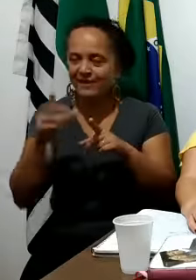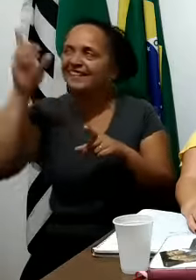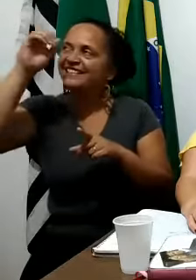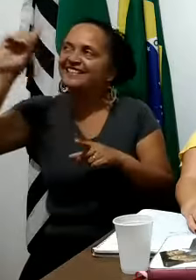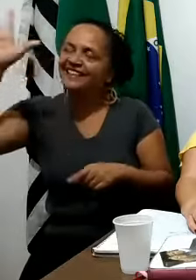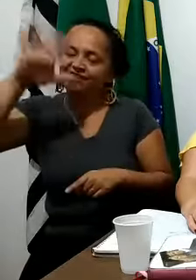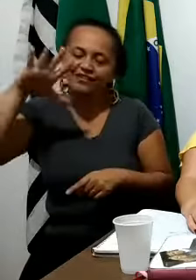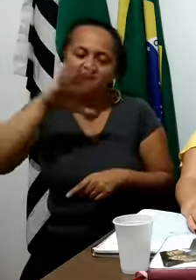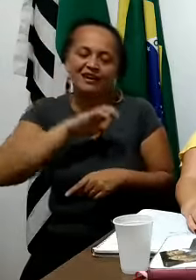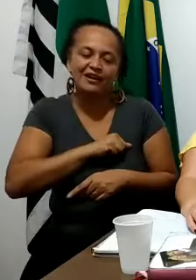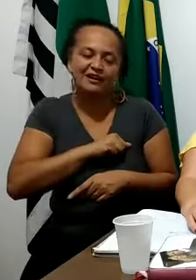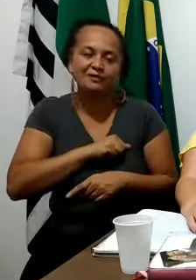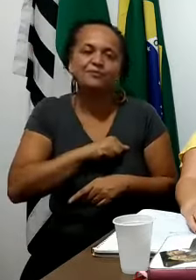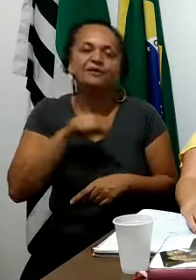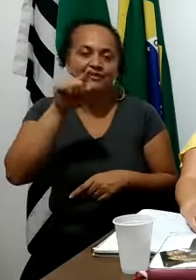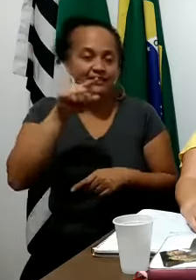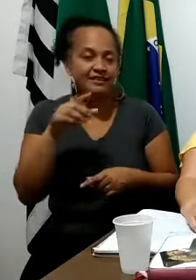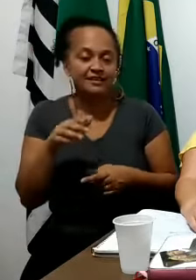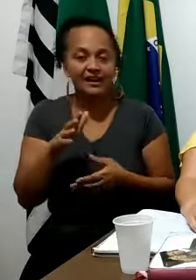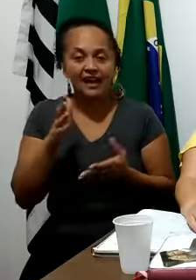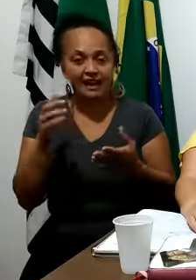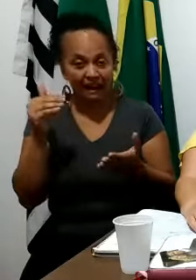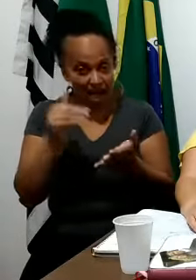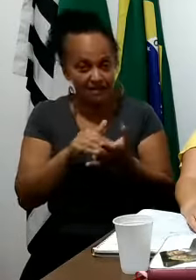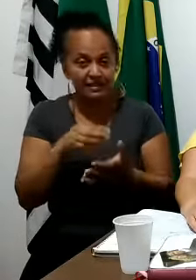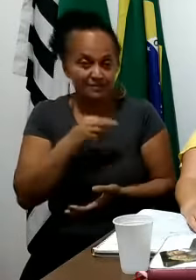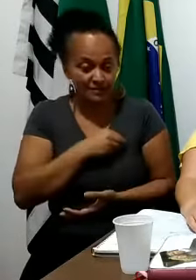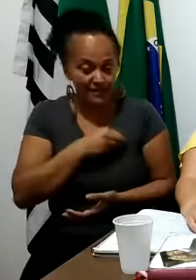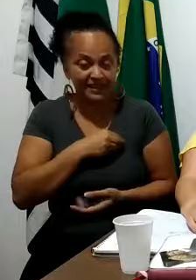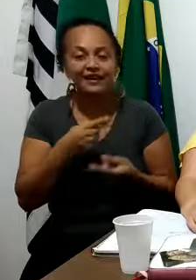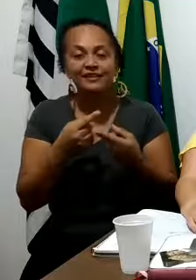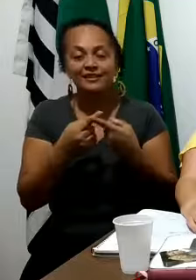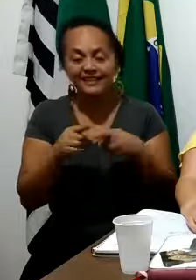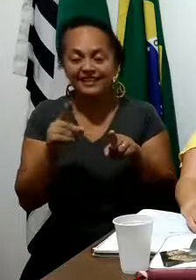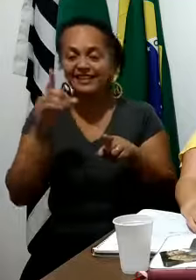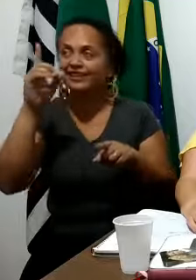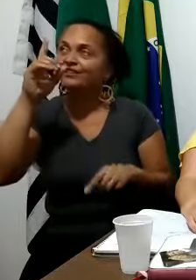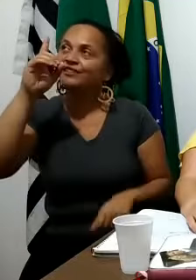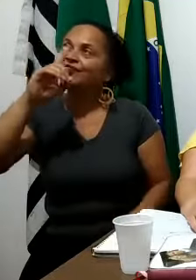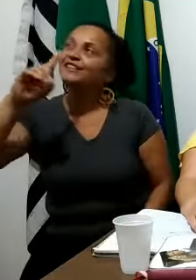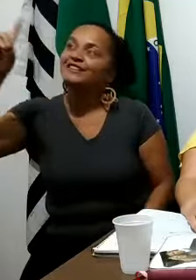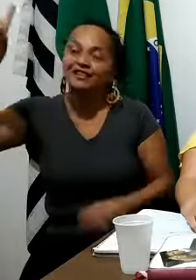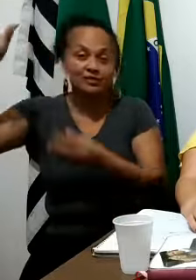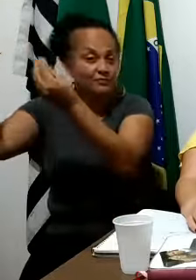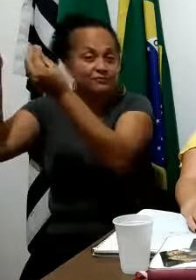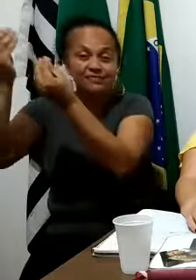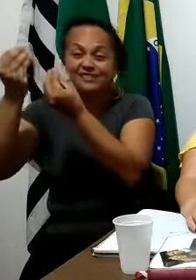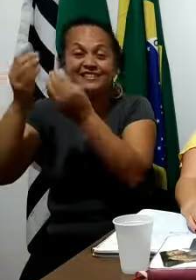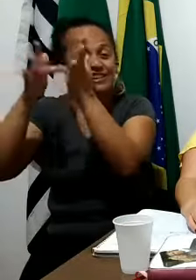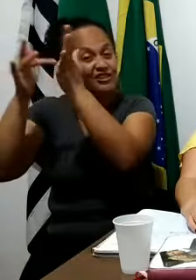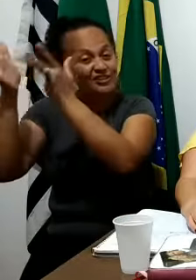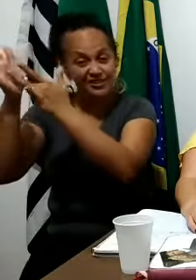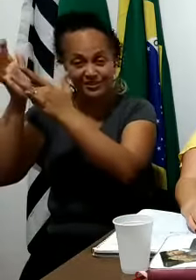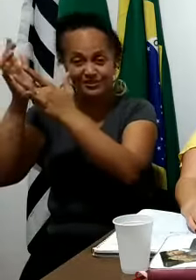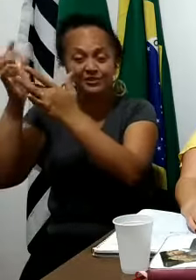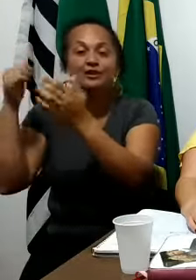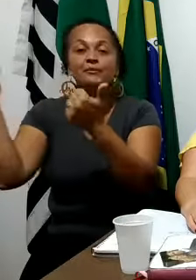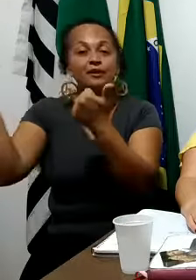em pecado. Sim. Lá na lama, Ele decidiu nos amar. E Ele entregou seu Filho pelas nossas vidas. Então hoje nós